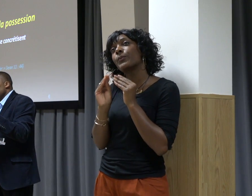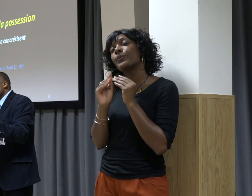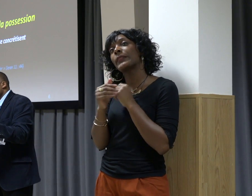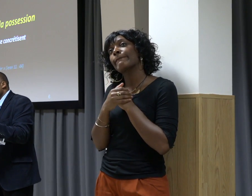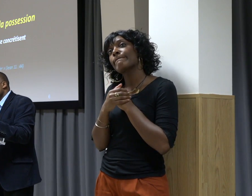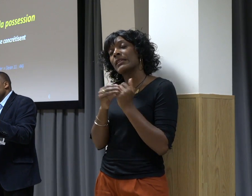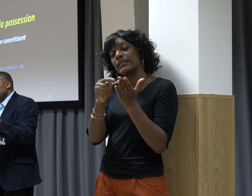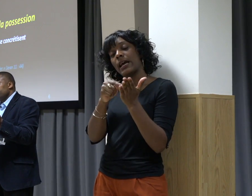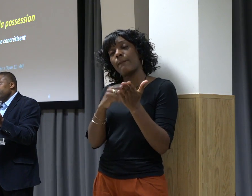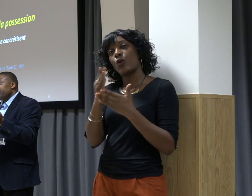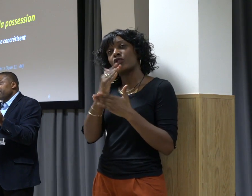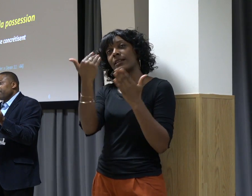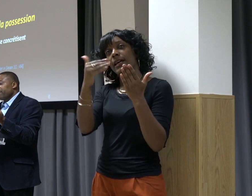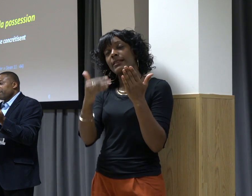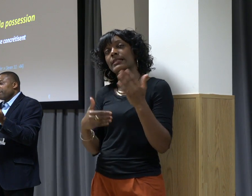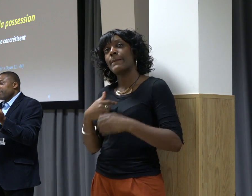faire en premier?